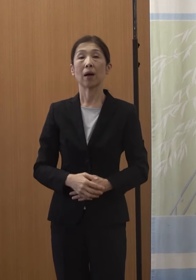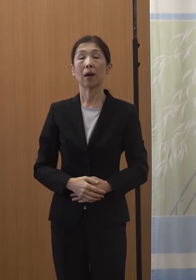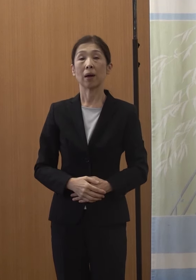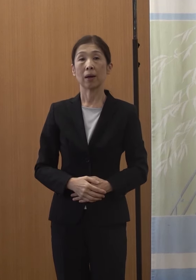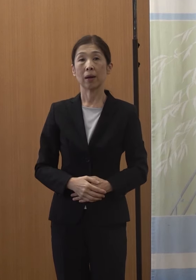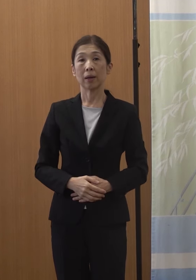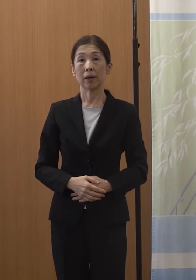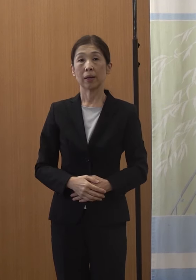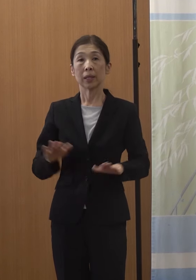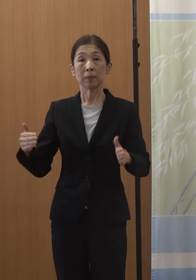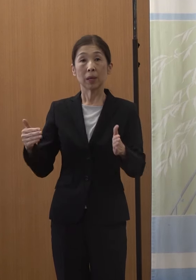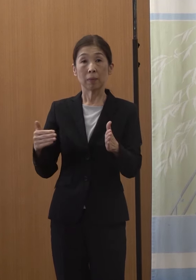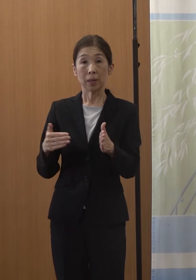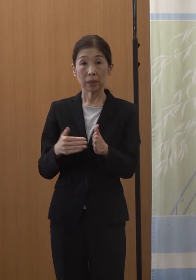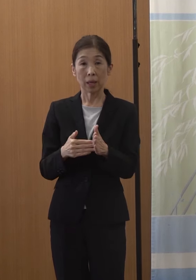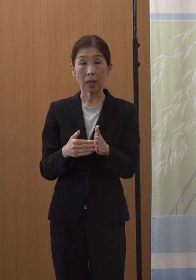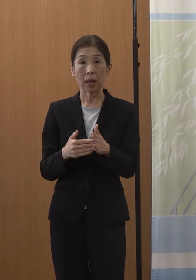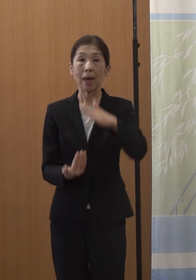これまで